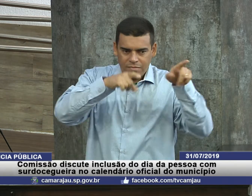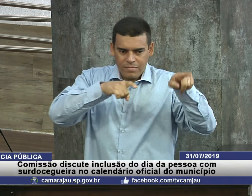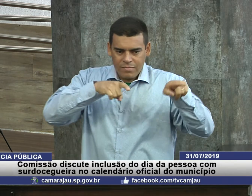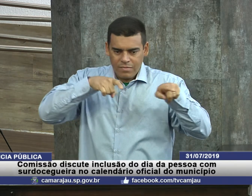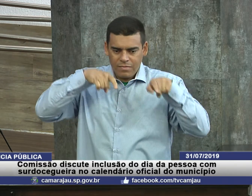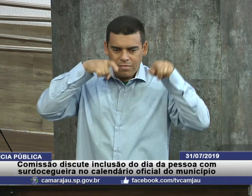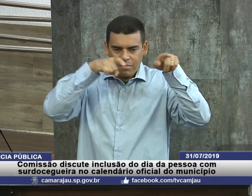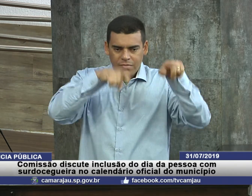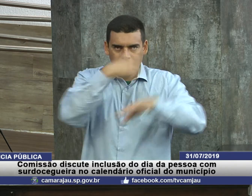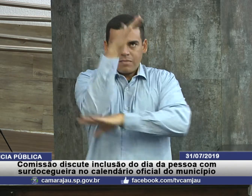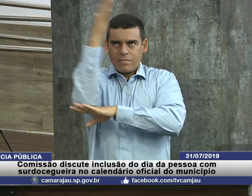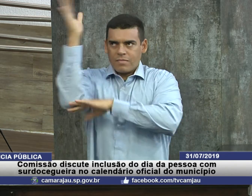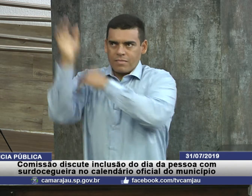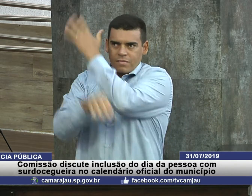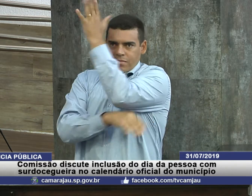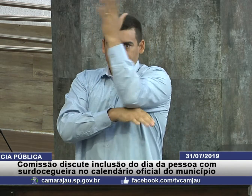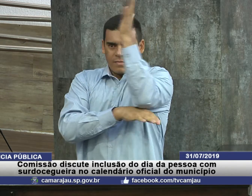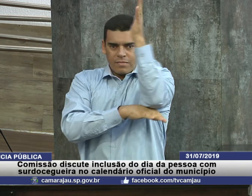que tinha algo